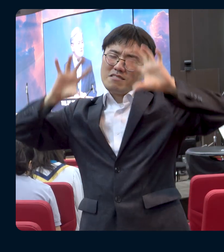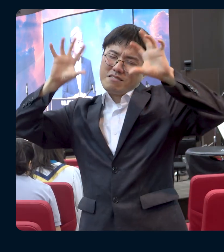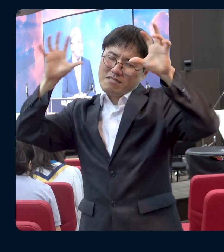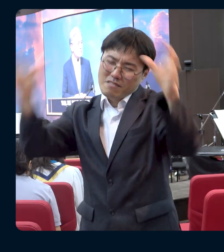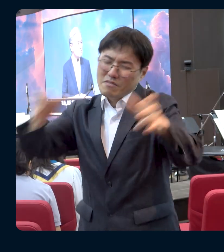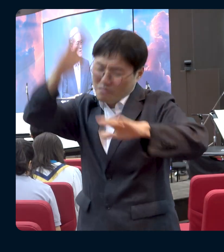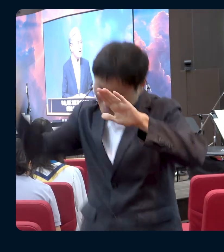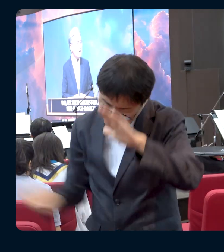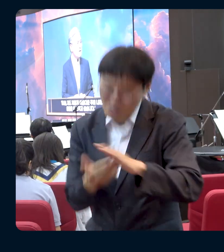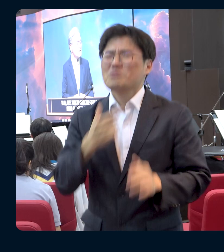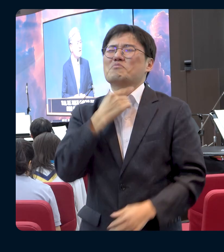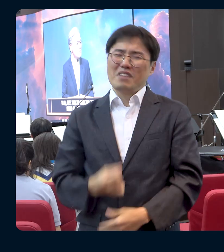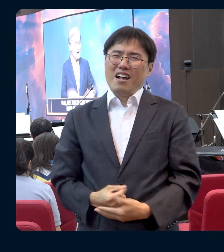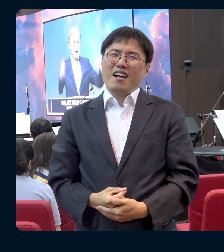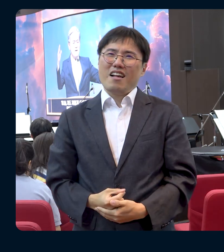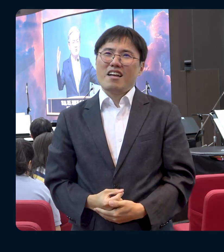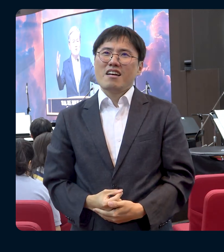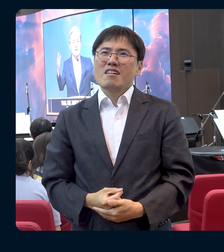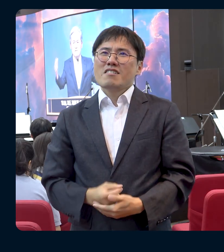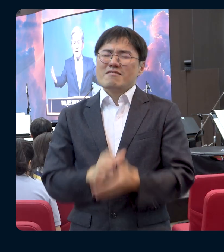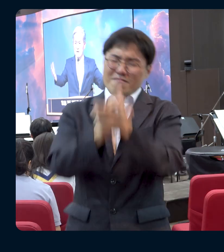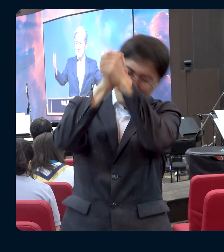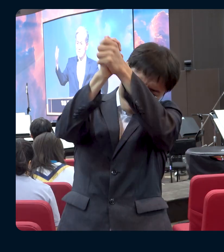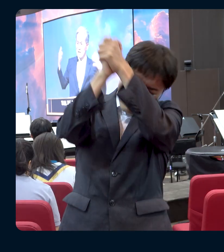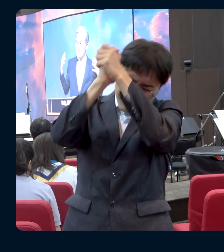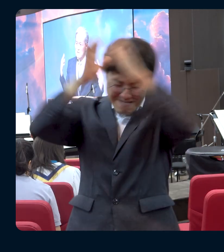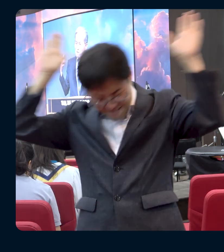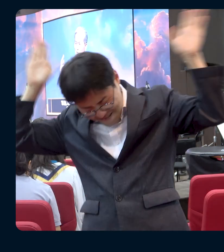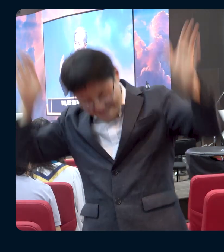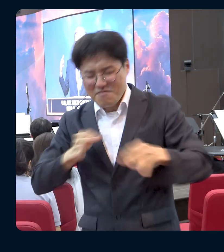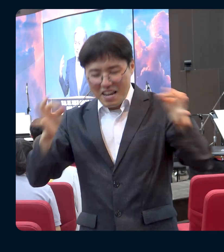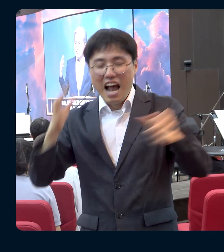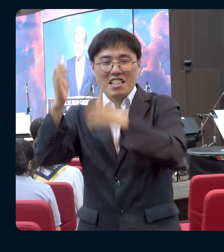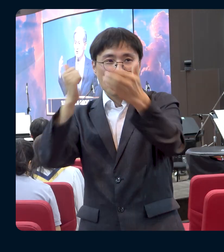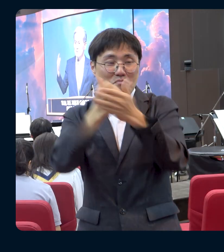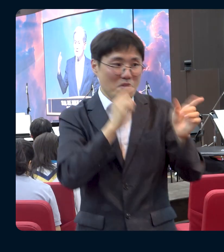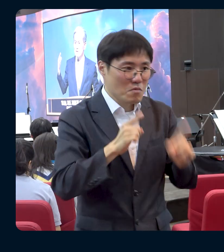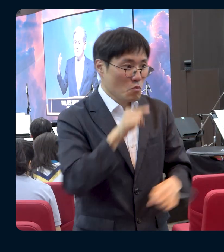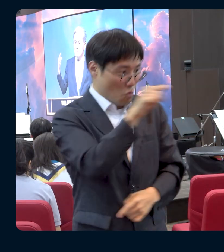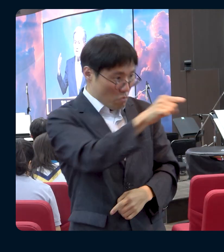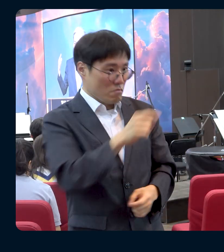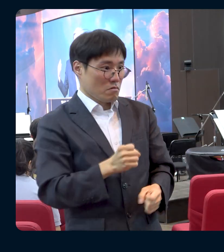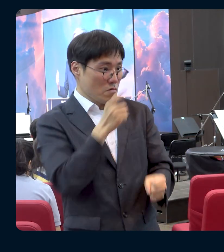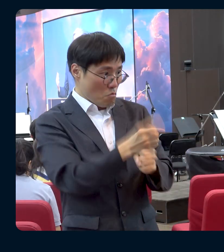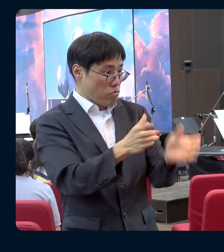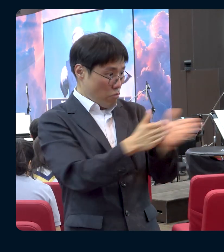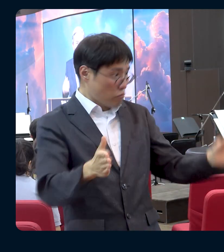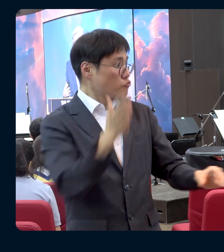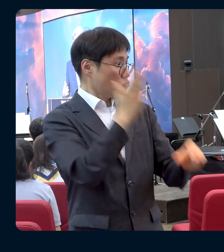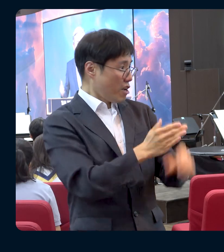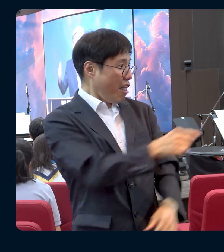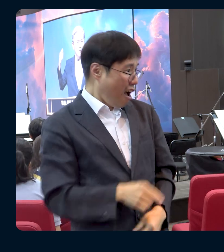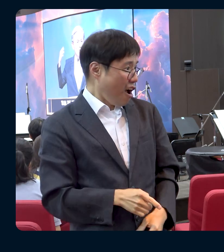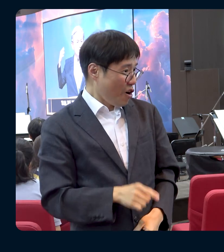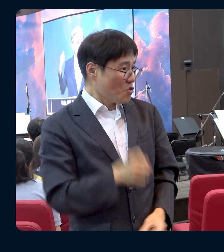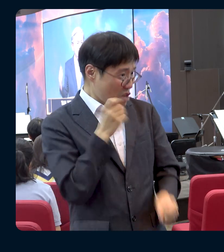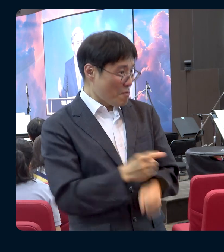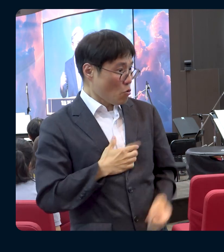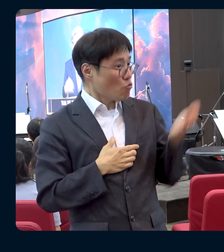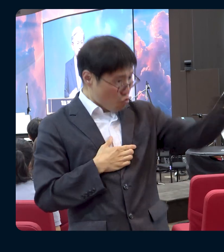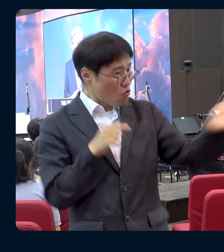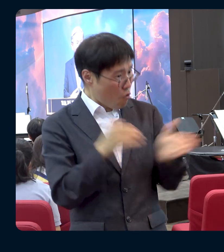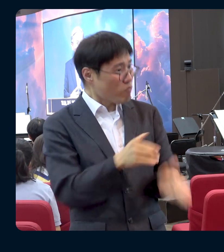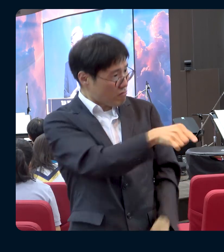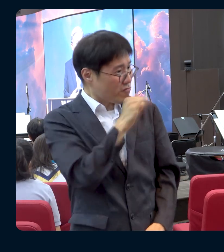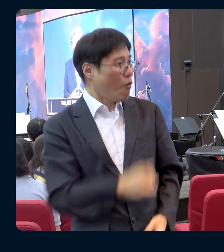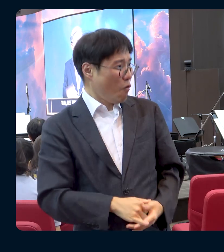운동을 일으키고 싶습니다. 막 그러고 있는데 그때 하나님께서 말씀하시더래요. 너 이미 시작하고 있잖아. 너 내가 너한테 준 거